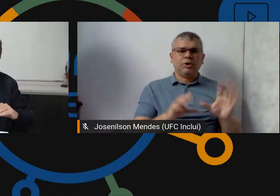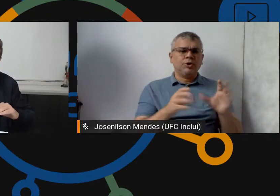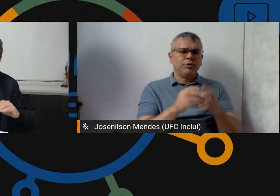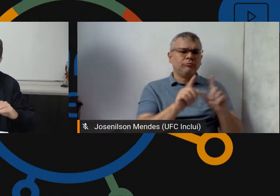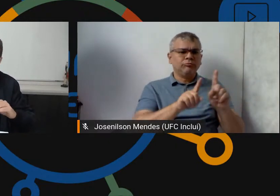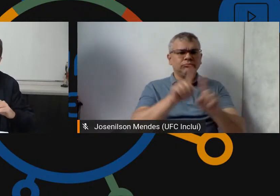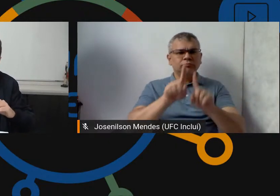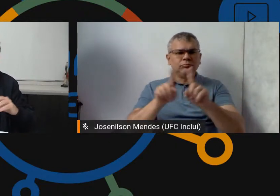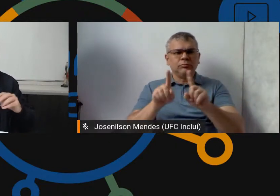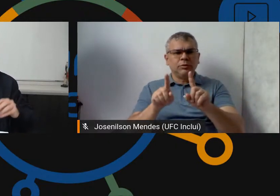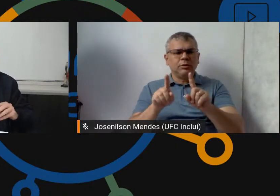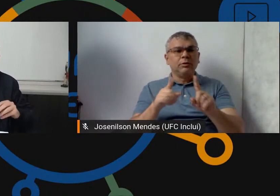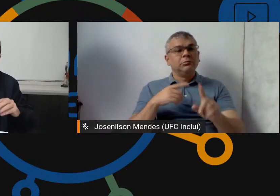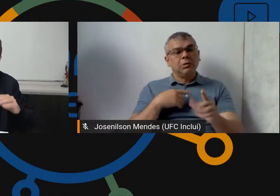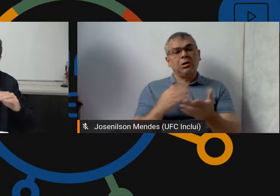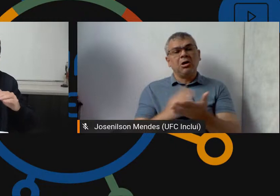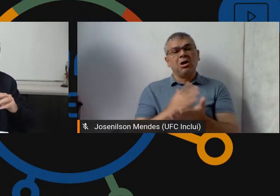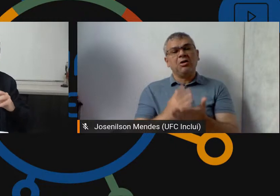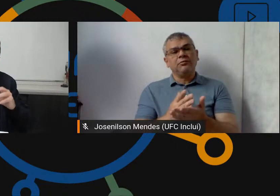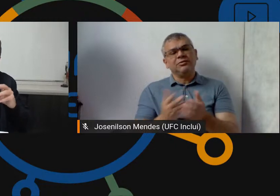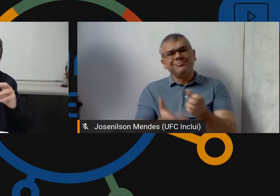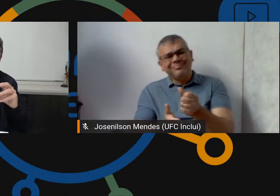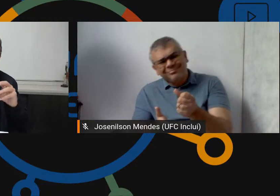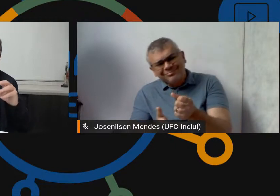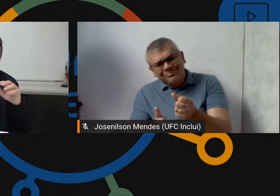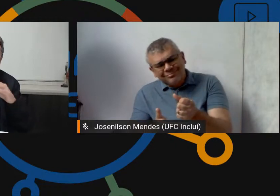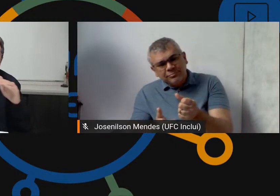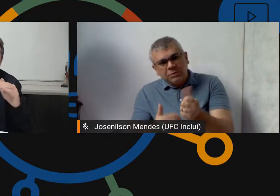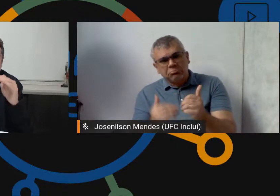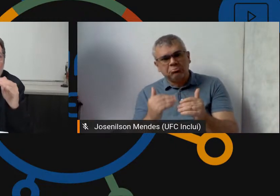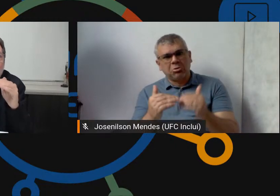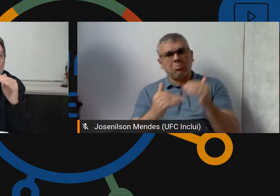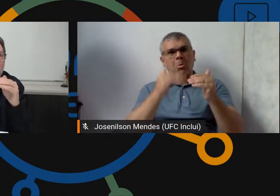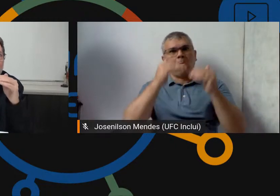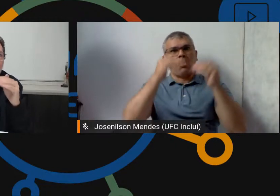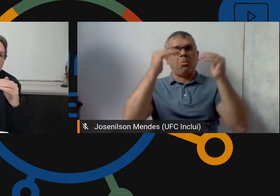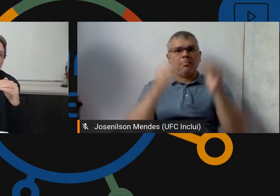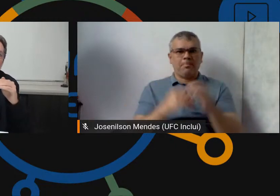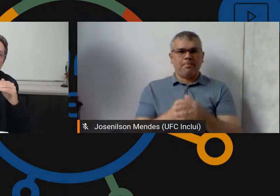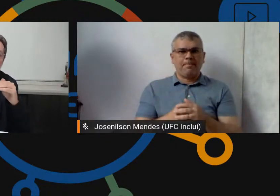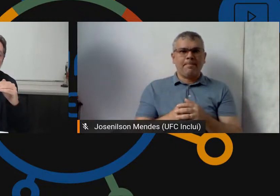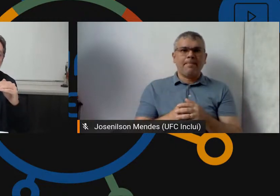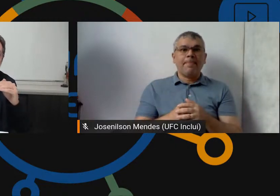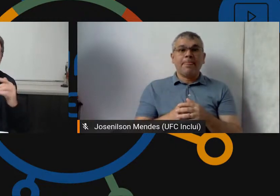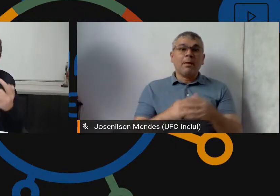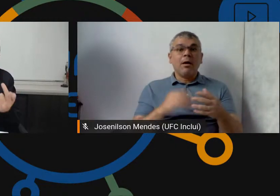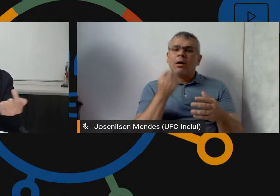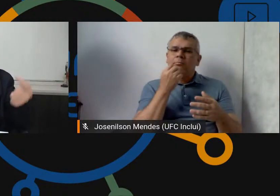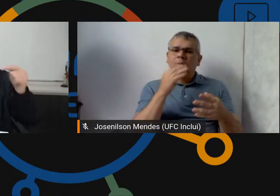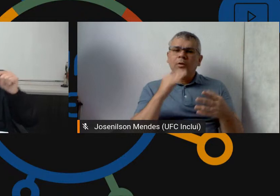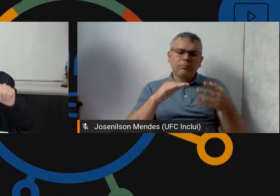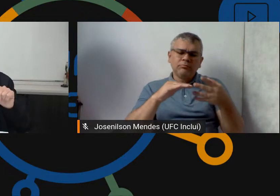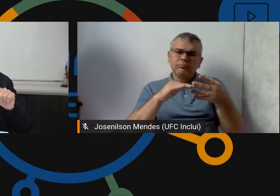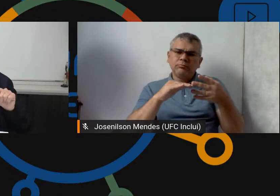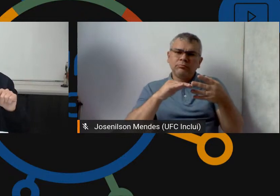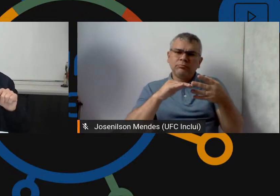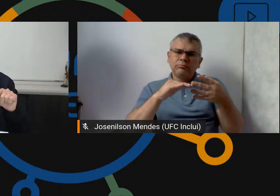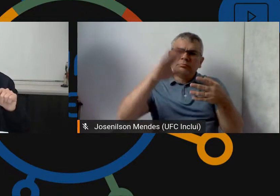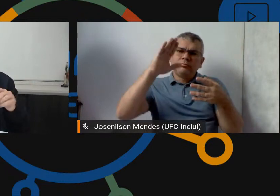mais embaixo até mais em cima, tá bom. Olha aquelas revistas que são da mediana para cima, porque é a